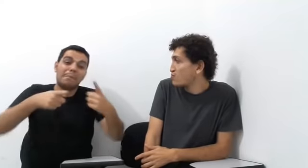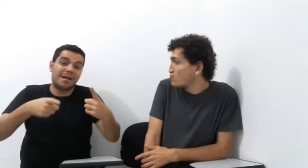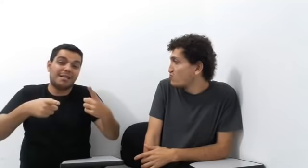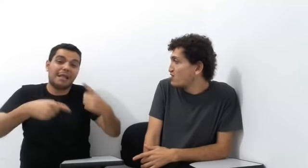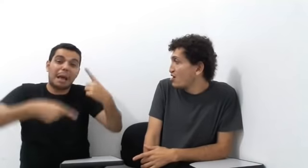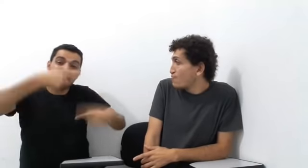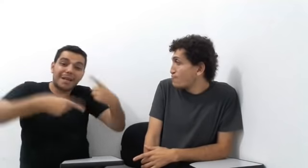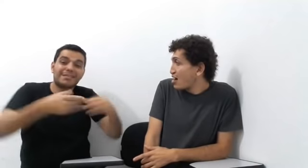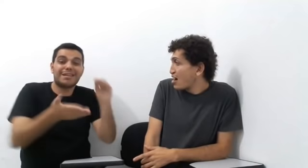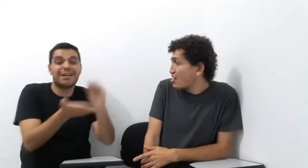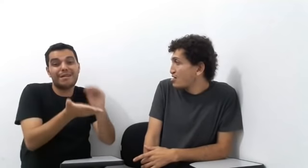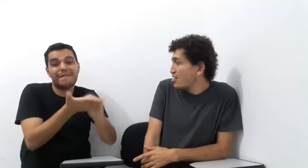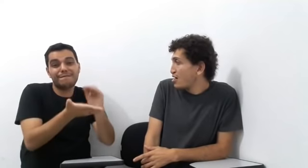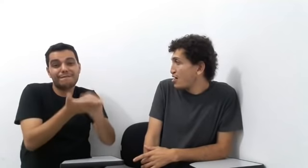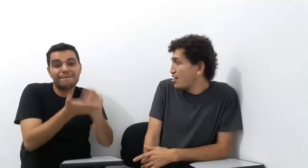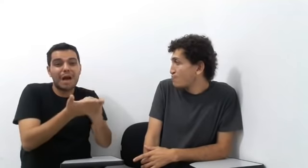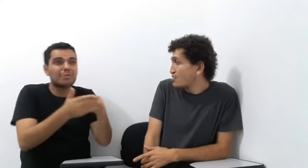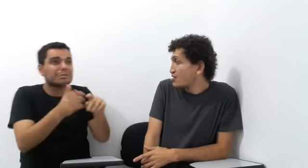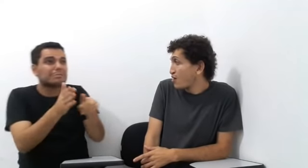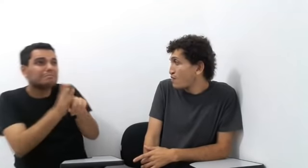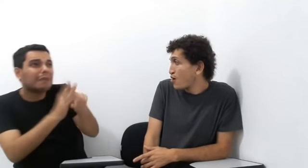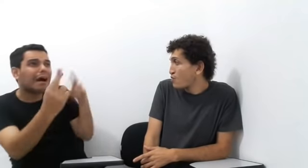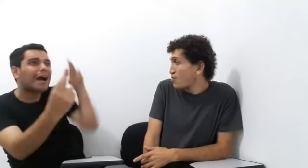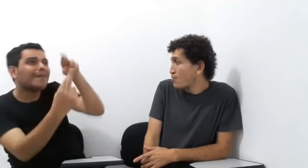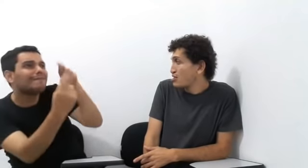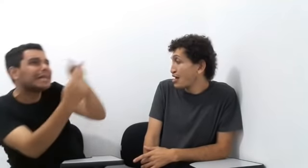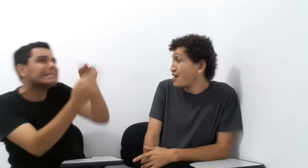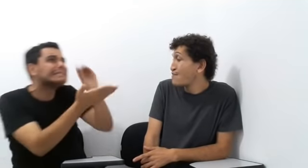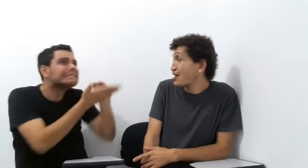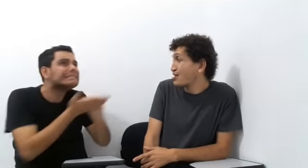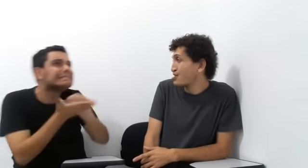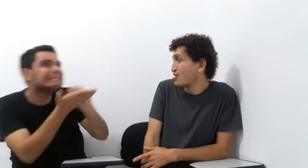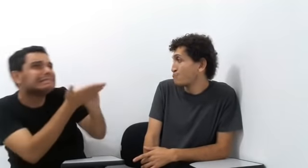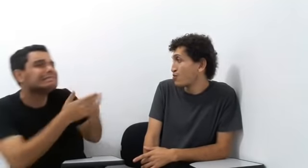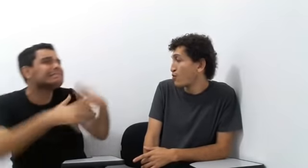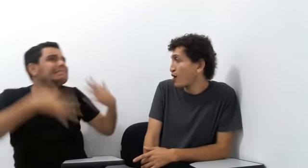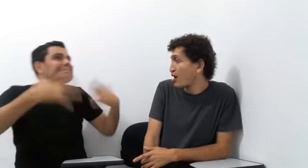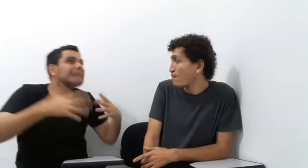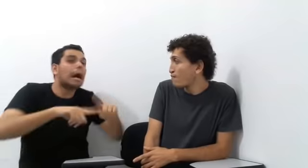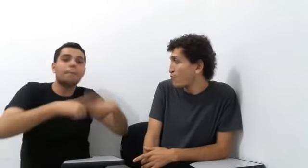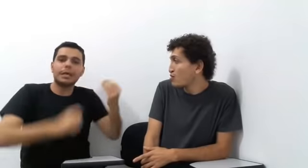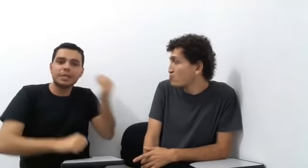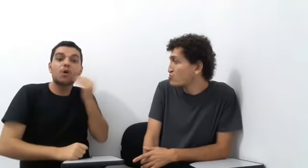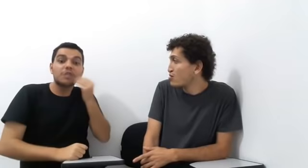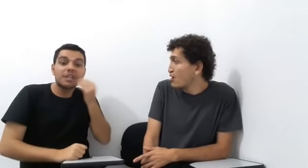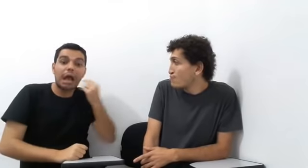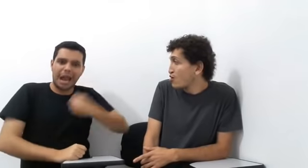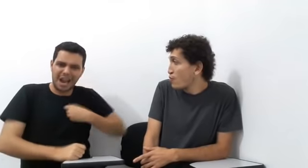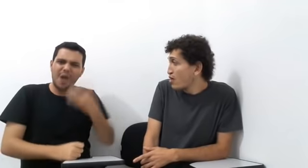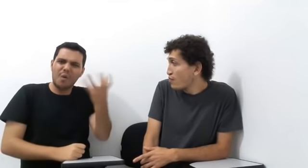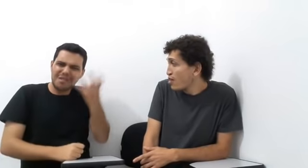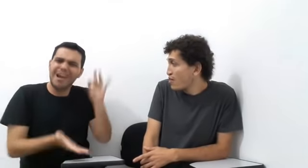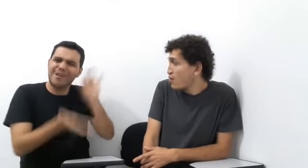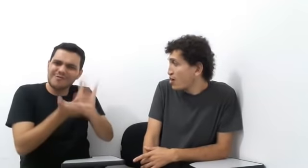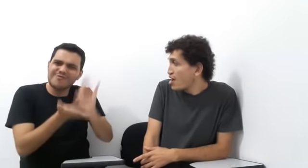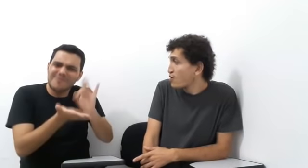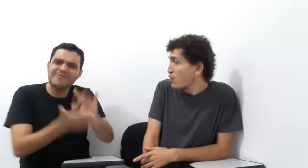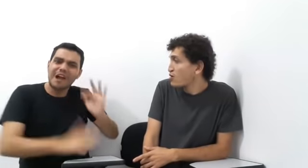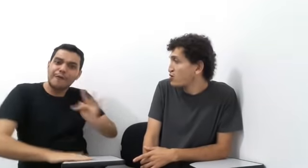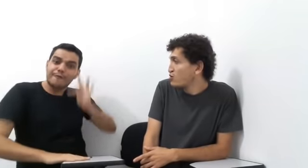YouTube, mas material falta, precisar referência para colocar, falta muito. Mas eu tentei, né, eu quero realmente isso,